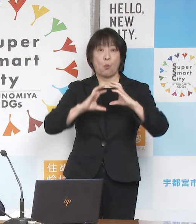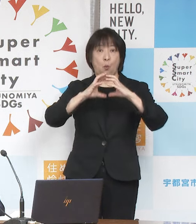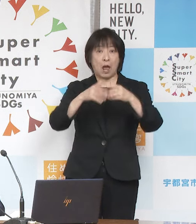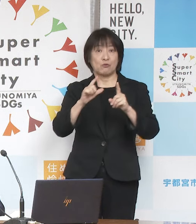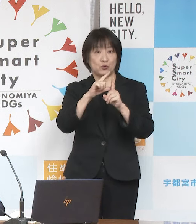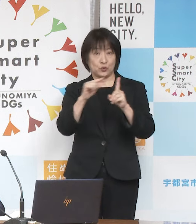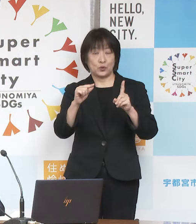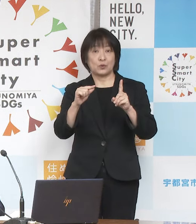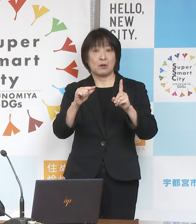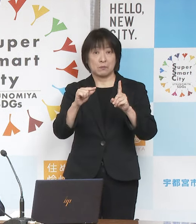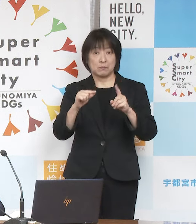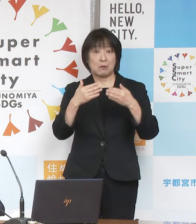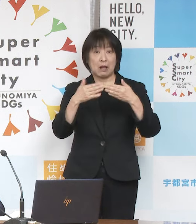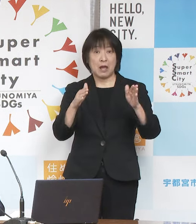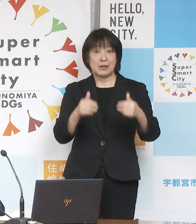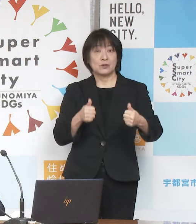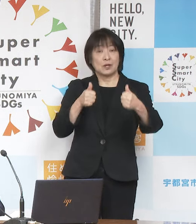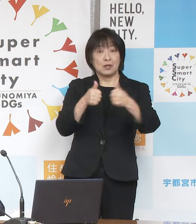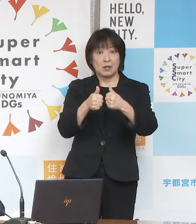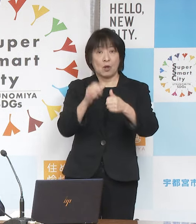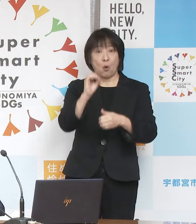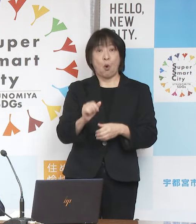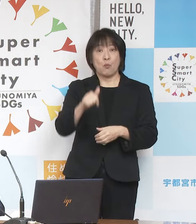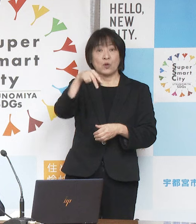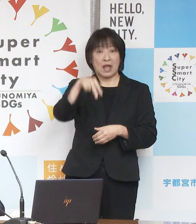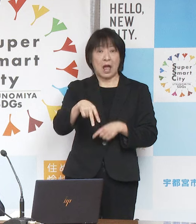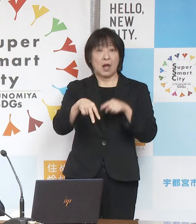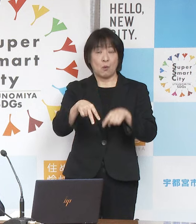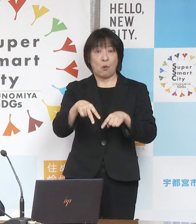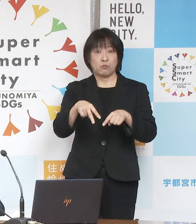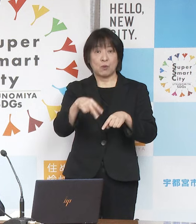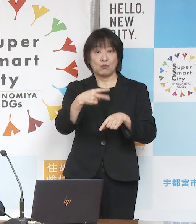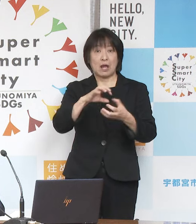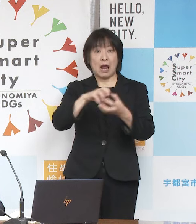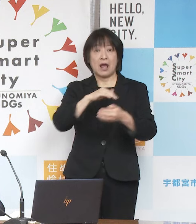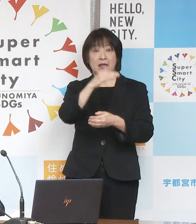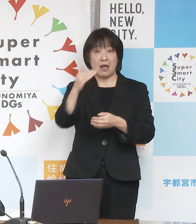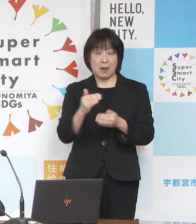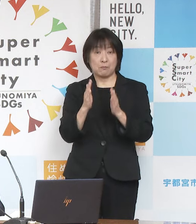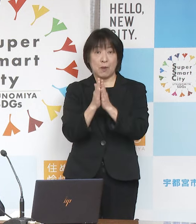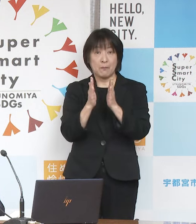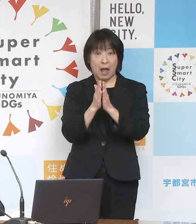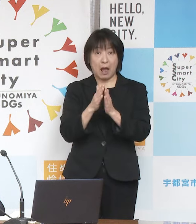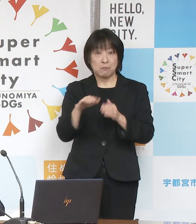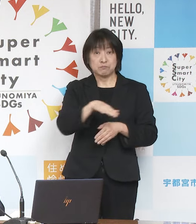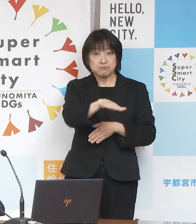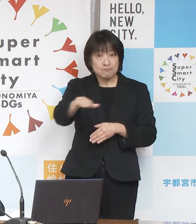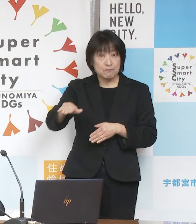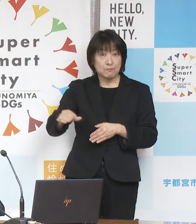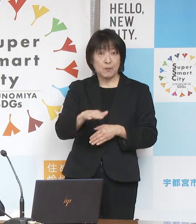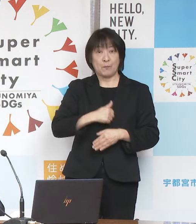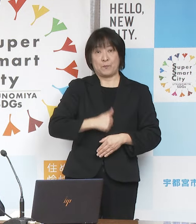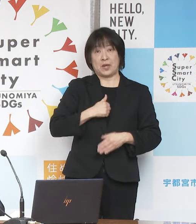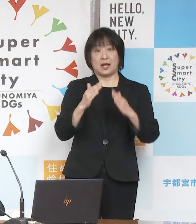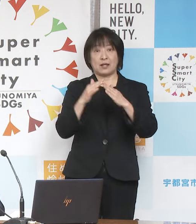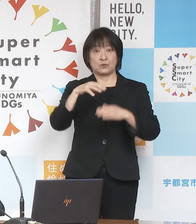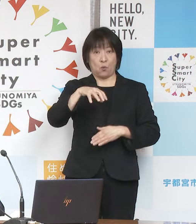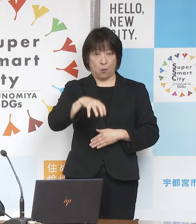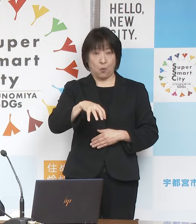戦である宇都宮オープナーを二荒山神社参道と万波市民広場をメイン会場